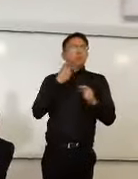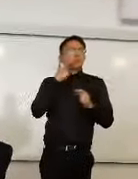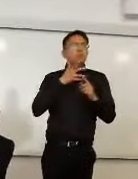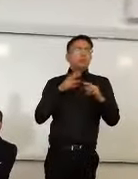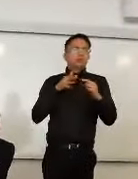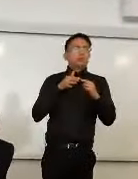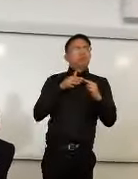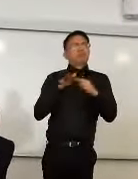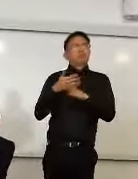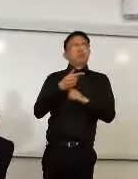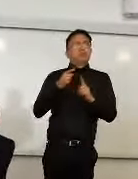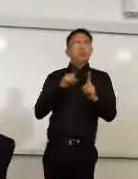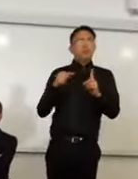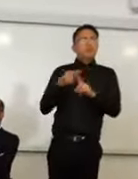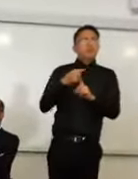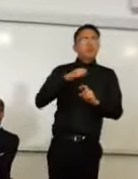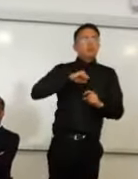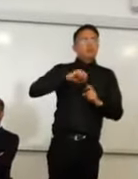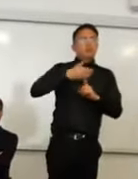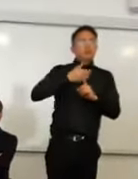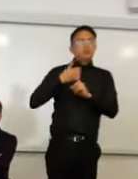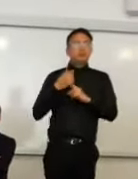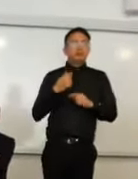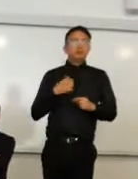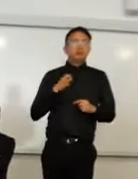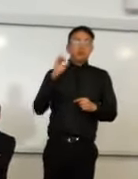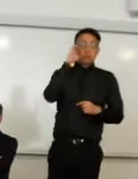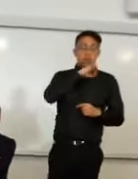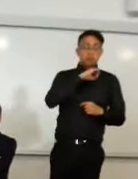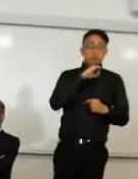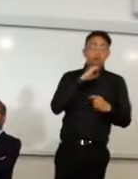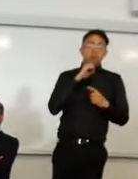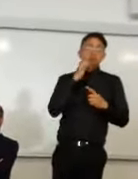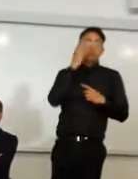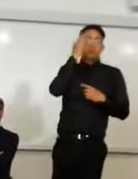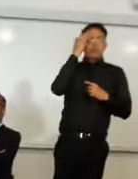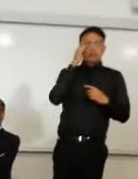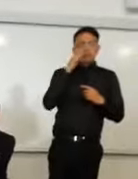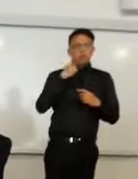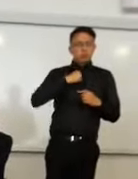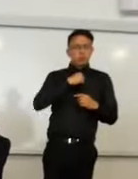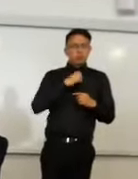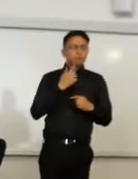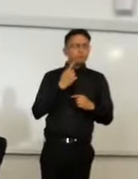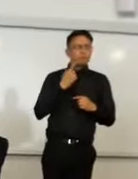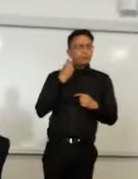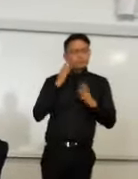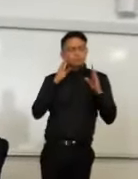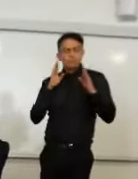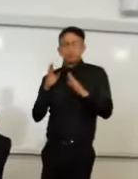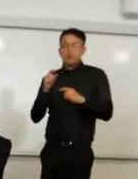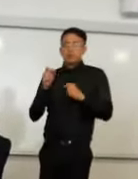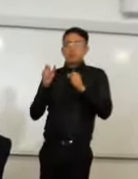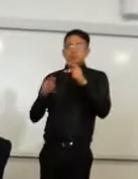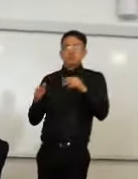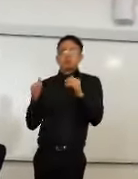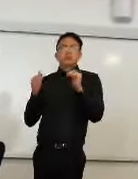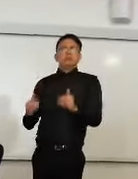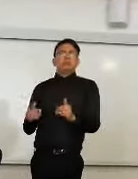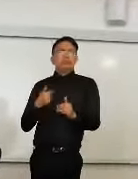sector reconocemos que tenemos una deuda con las personas con discapacidad. Entonces, si bien esto